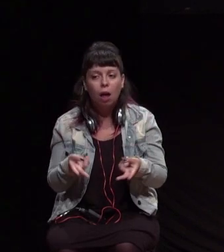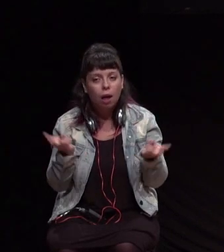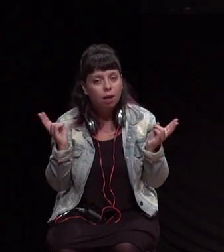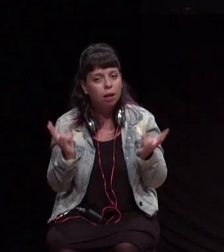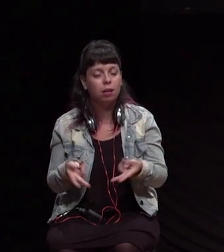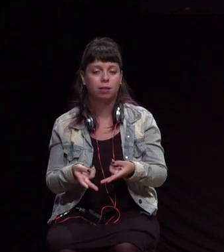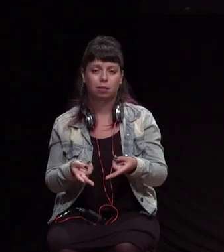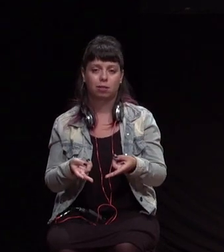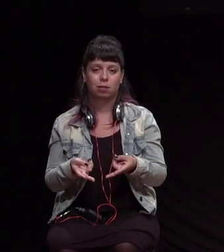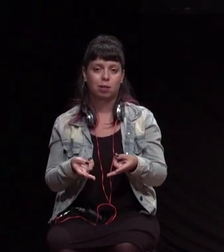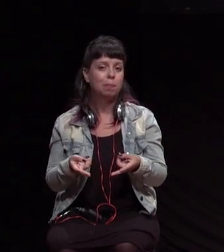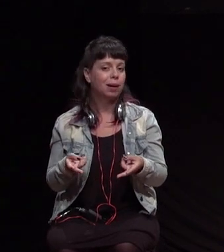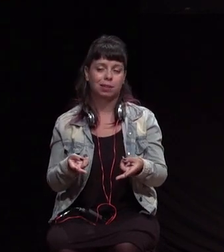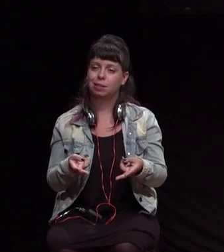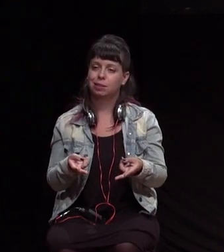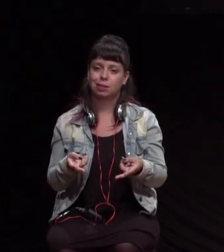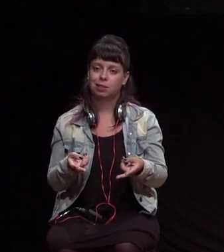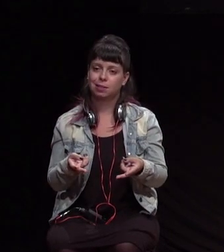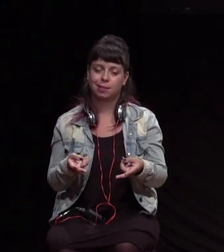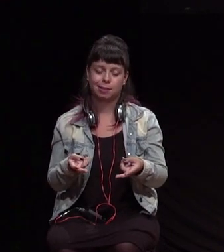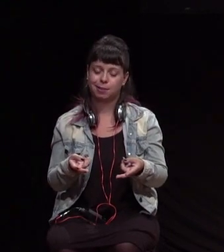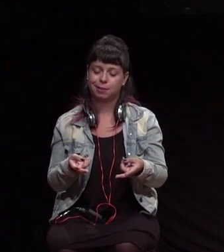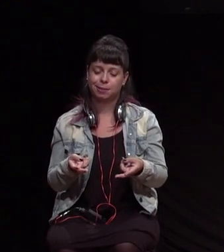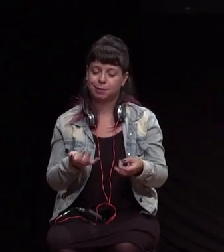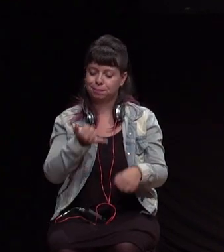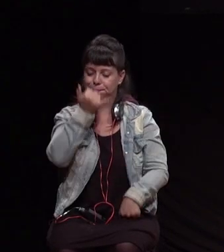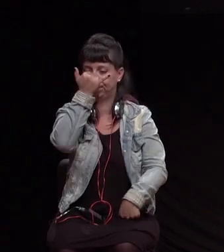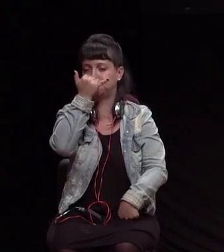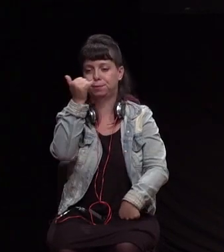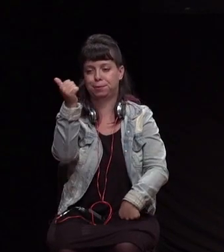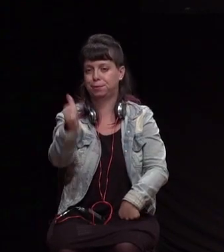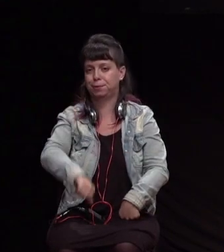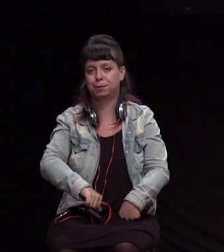também, e está dando ruim, né, como dizem os jovens. Eu acho que pensar